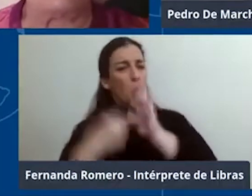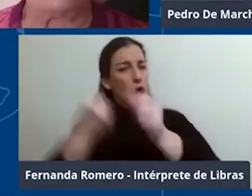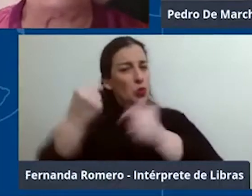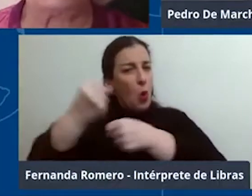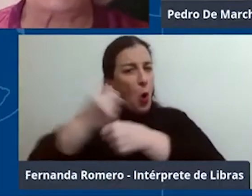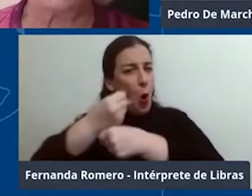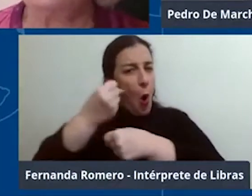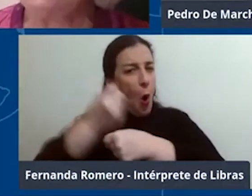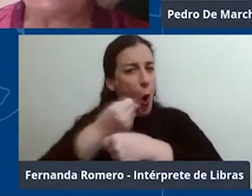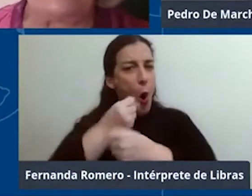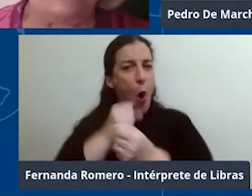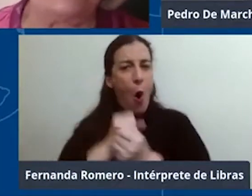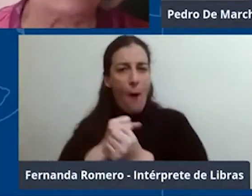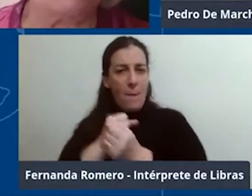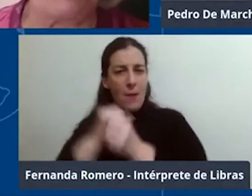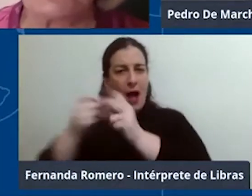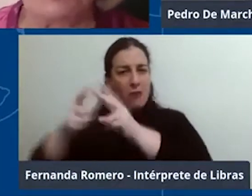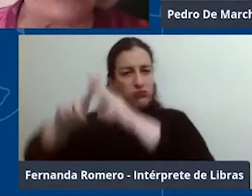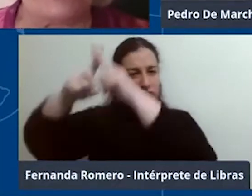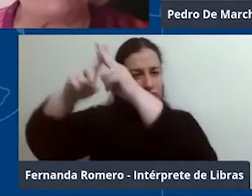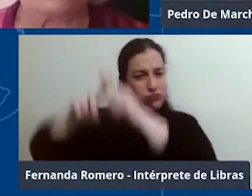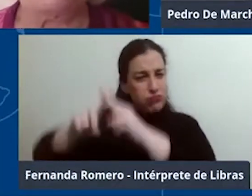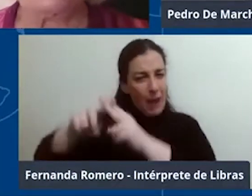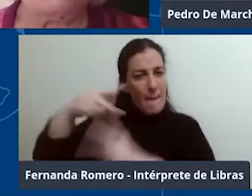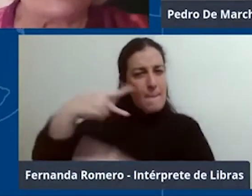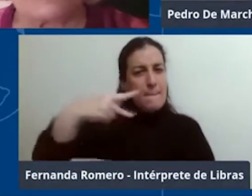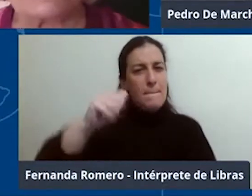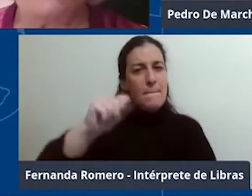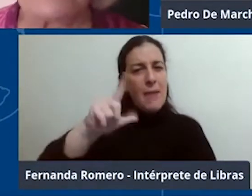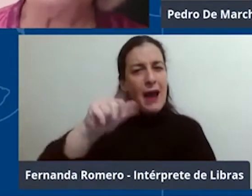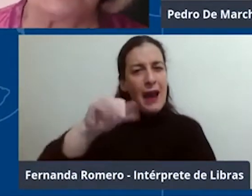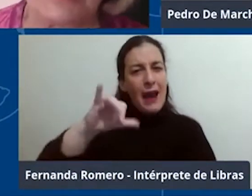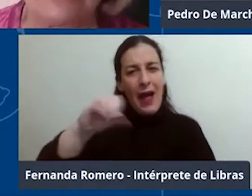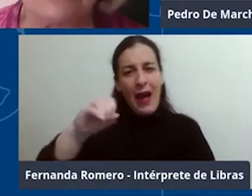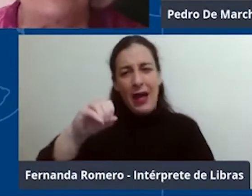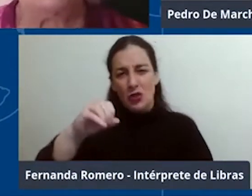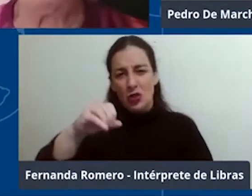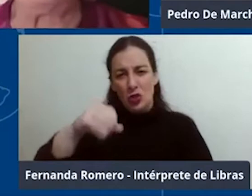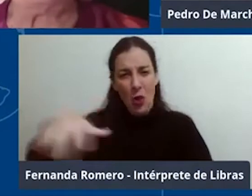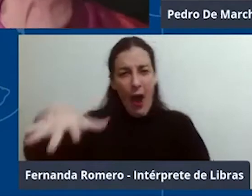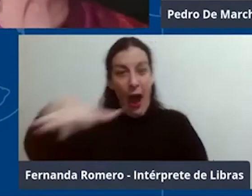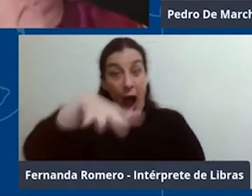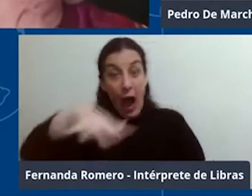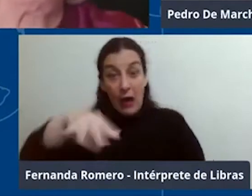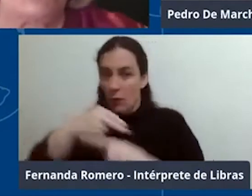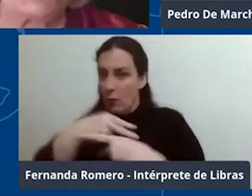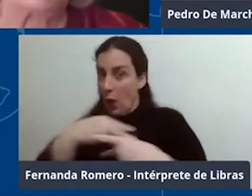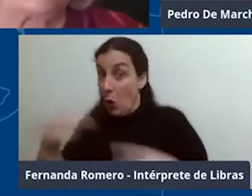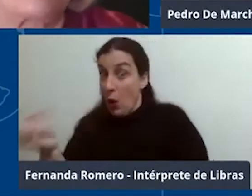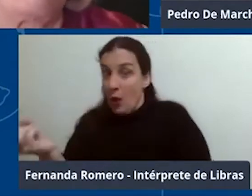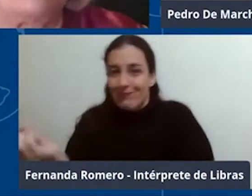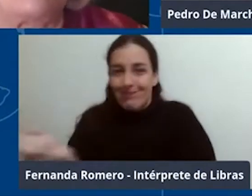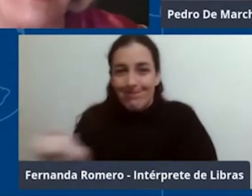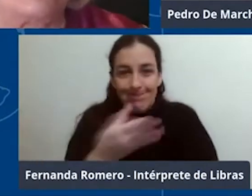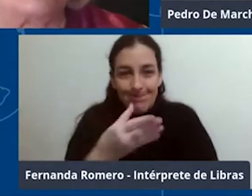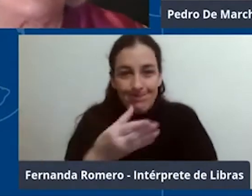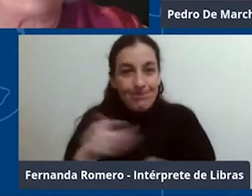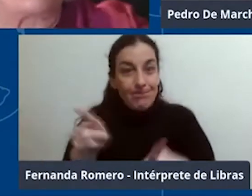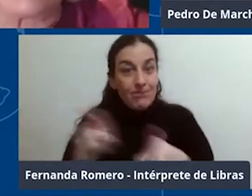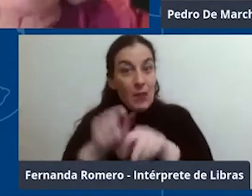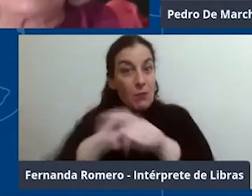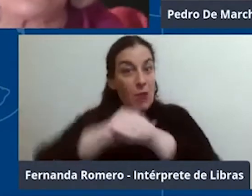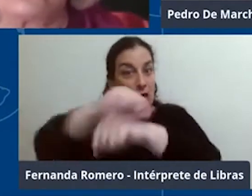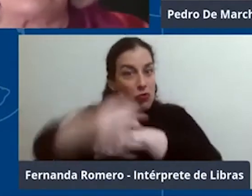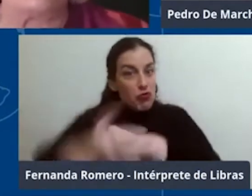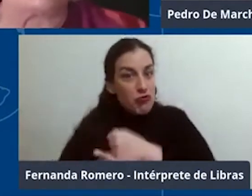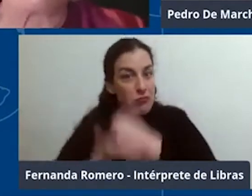recuperar aquele palácio, tudo, a área de preservação, vai ser uma das coisas mais modernas e de maior sustentabilidade.